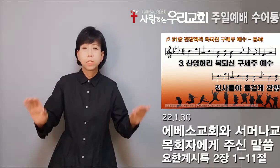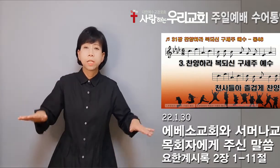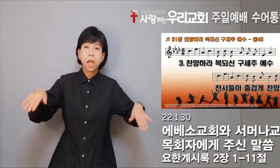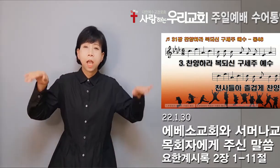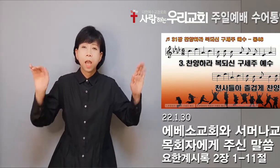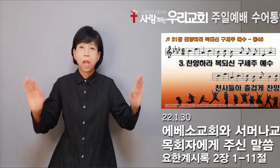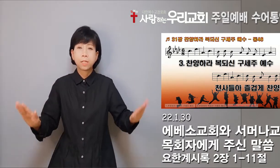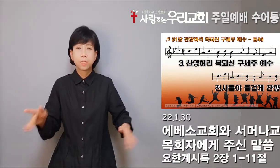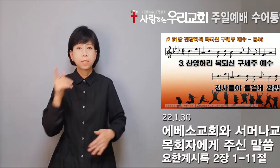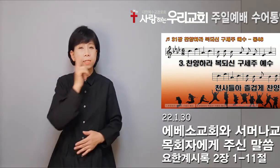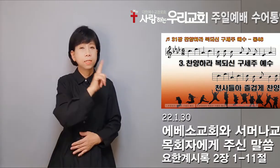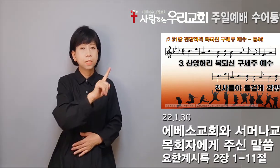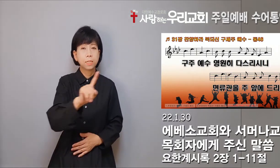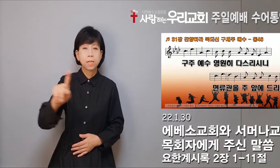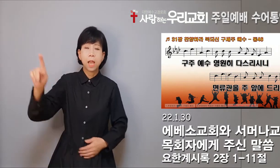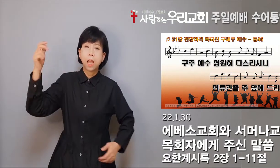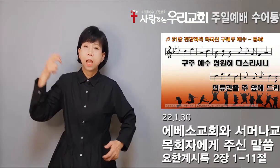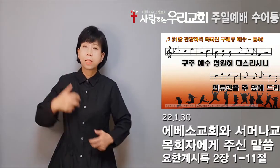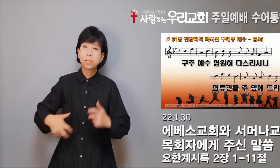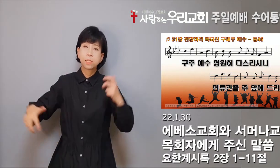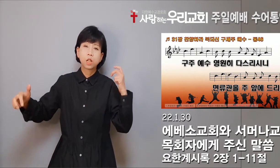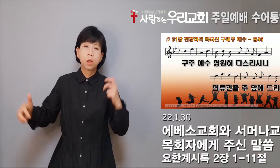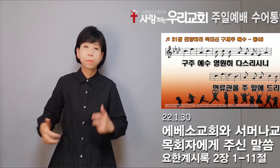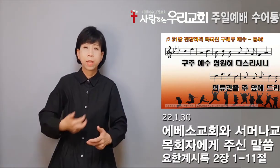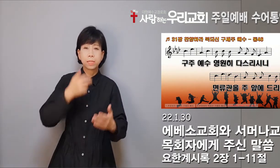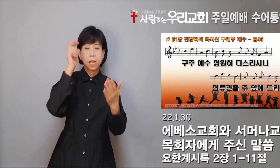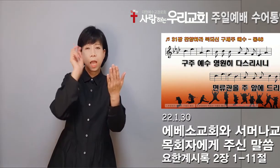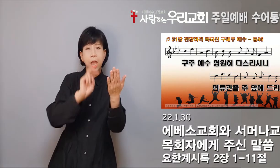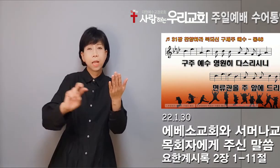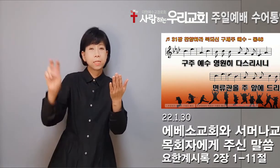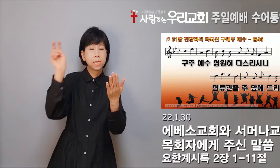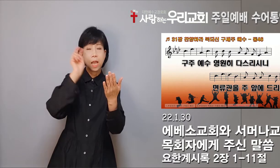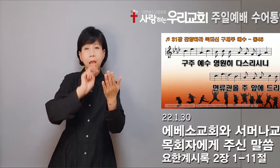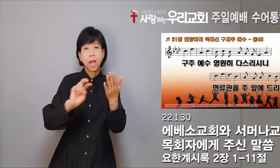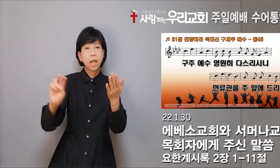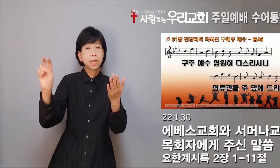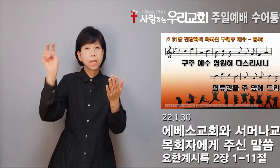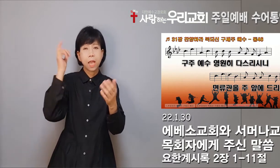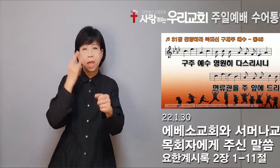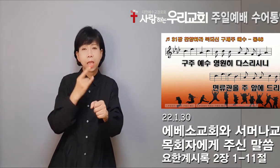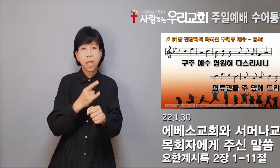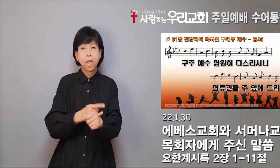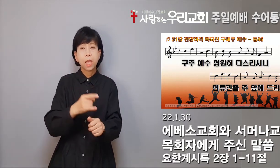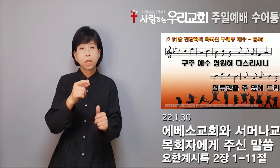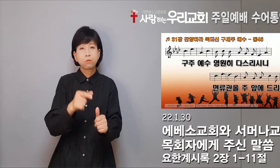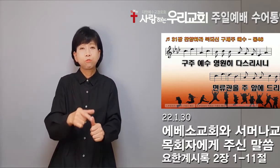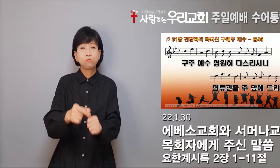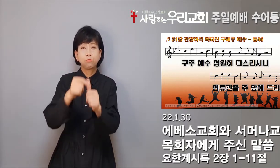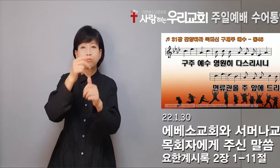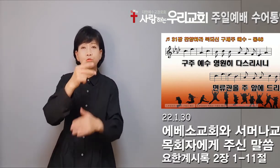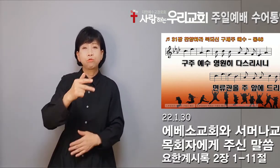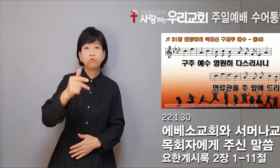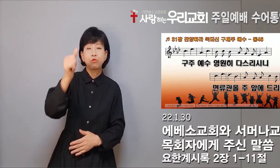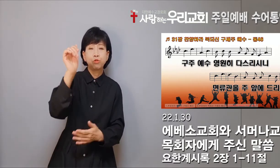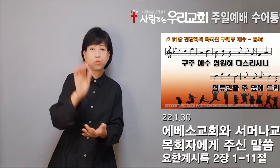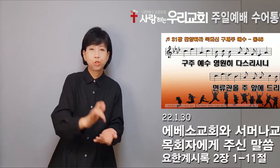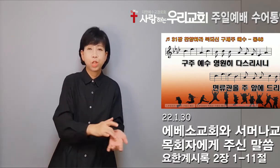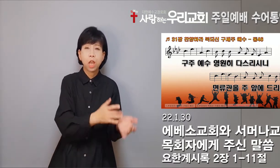천사들아 즐겁게 찬양해 구주 예수